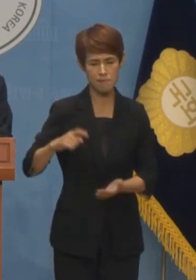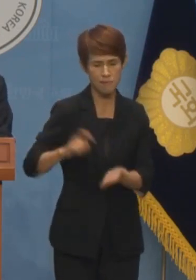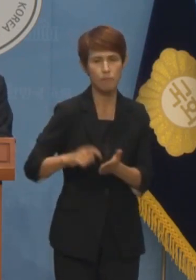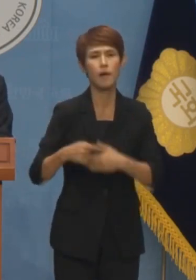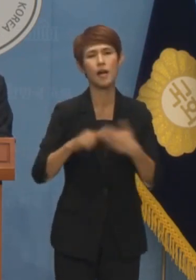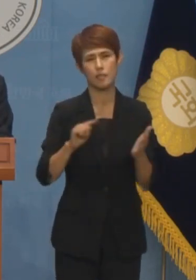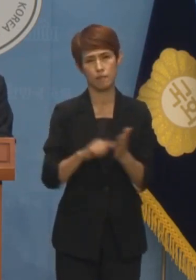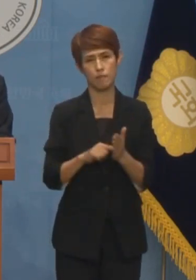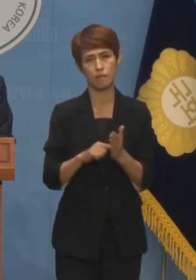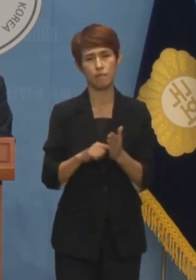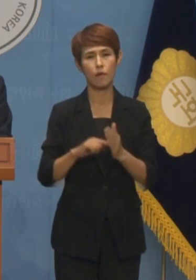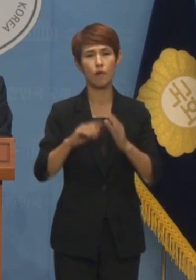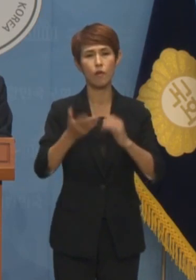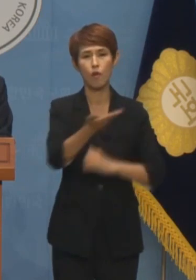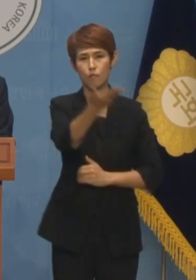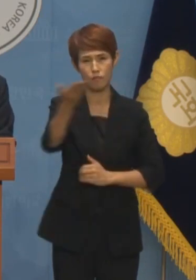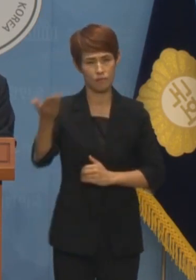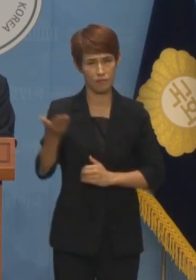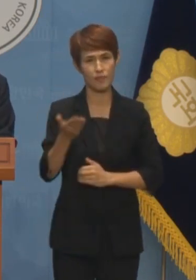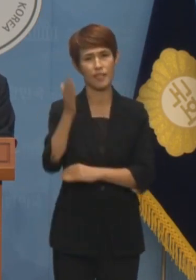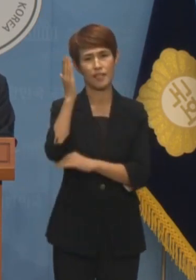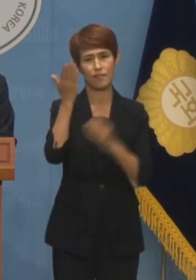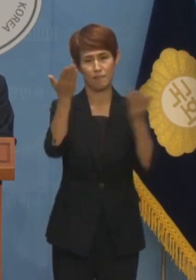심정으로 국민 여러분 앞에 섰습니다.